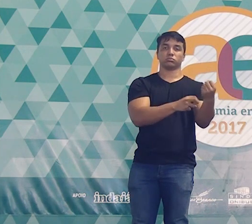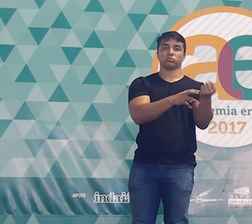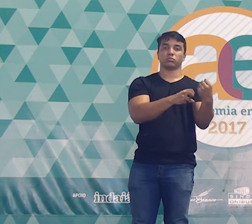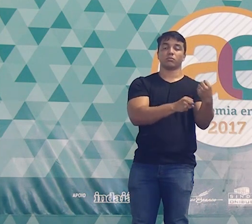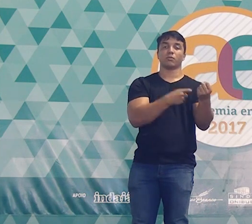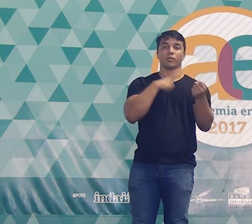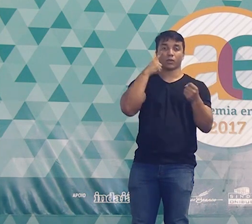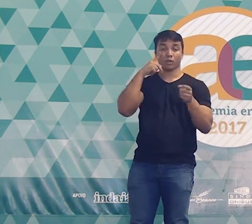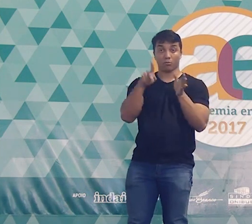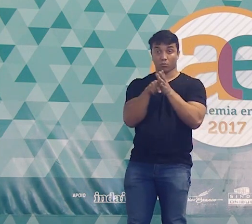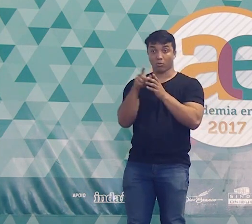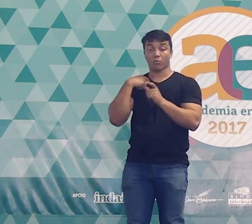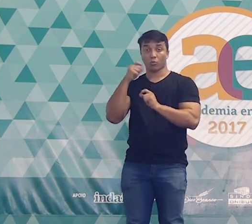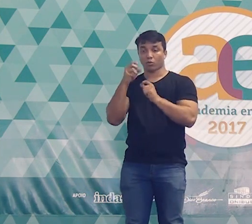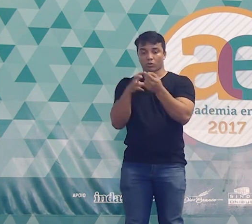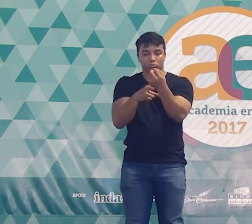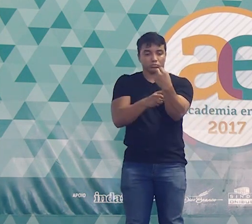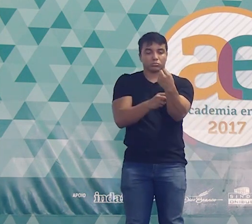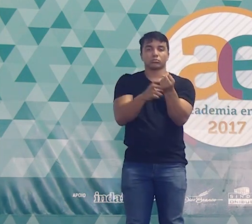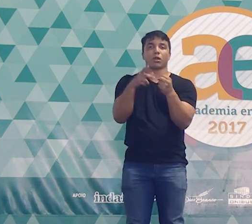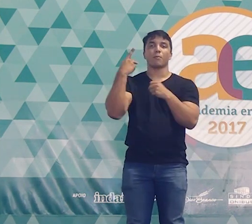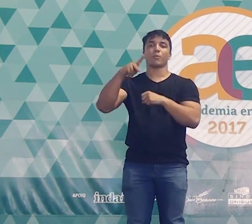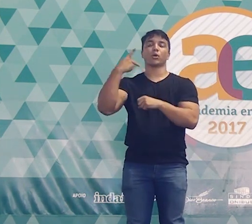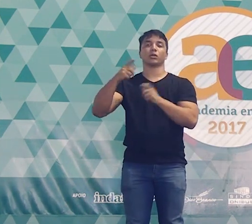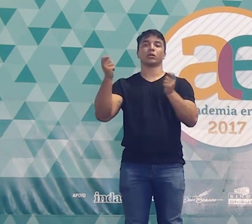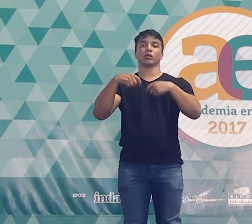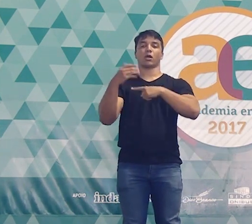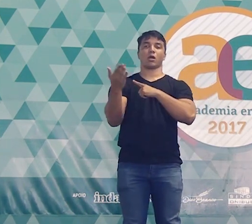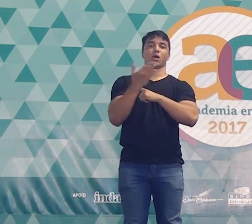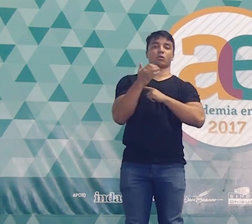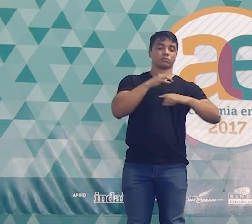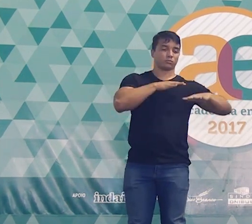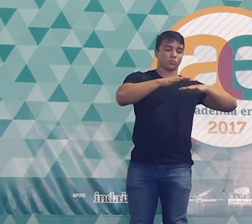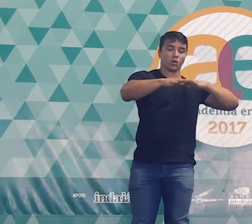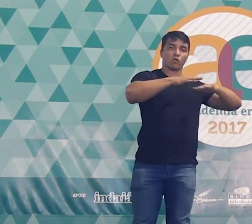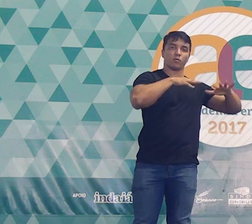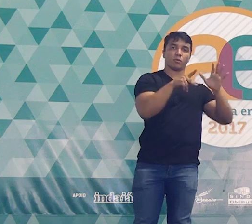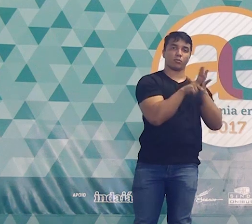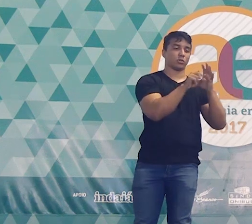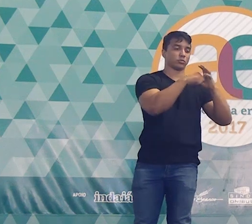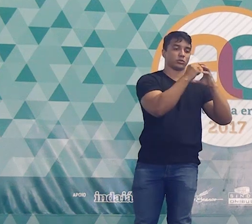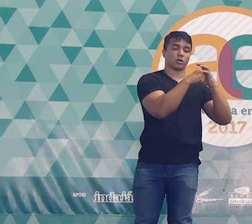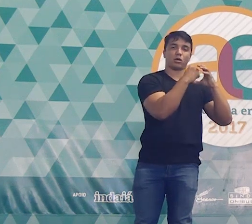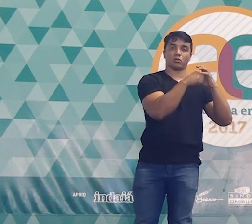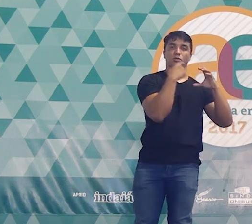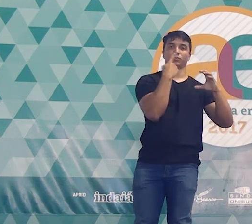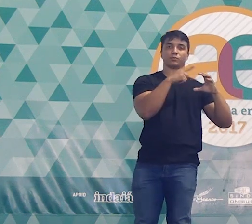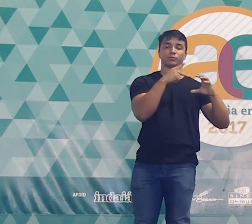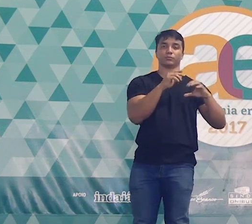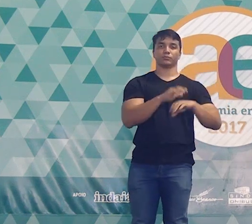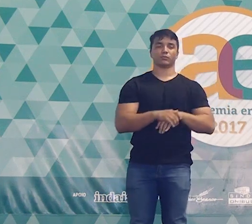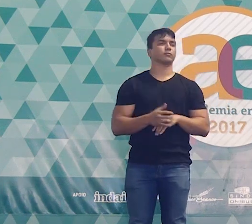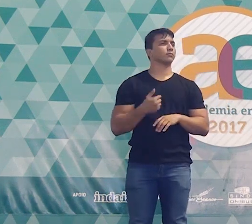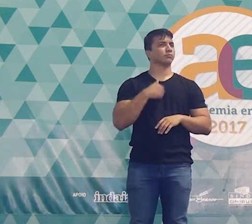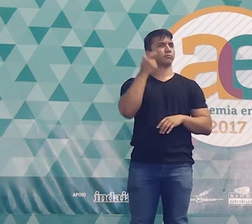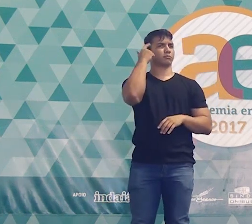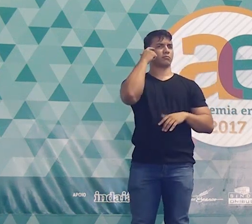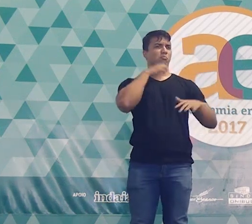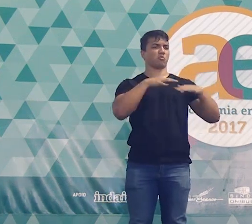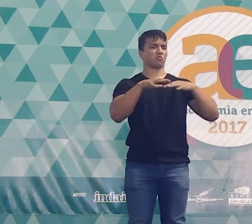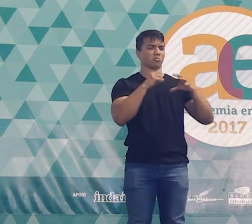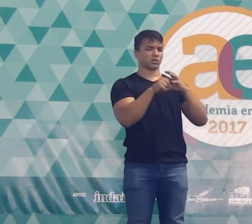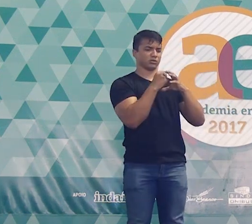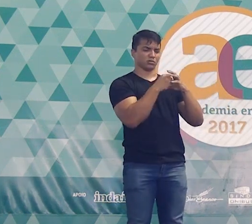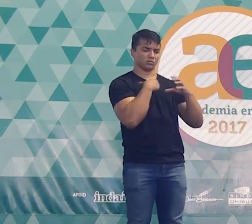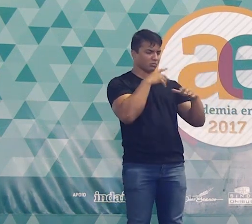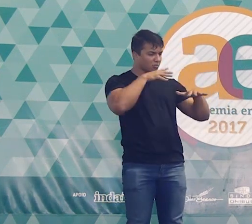actina é uma proteína contrátil, é uma proteína que permite o movimento celular, tá? Rodrigo, movimento celular,